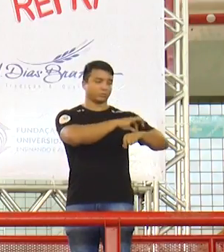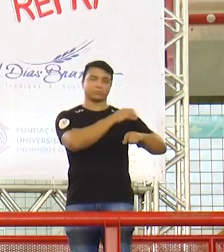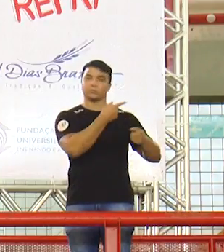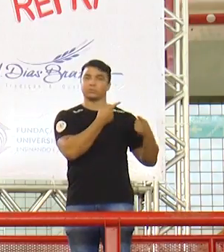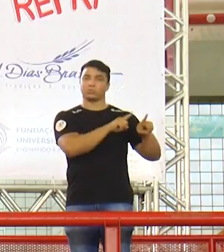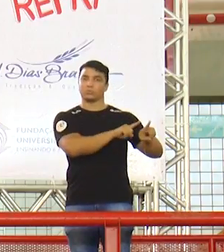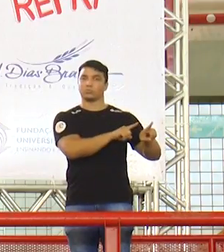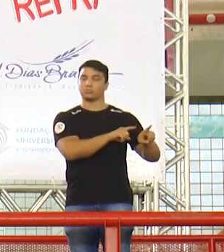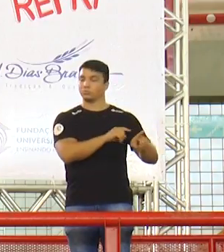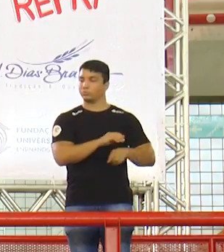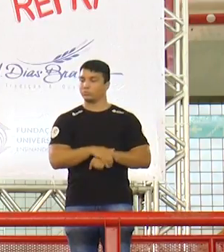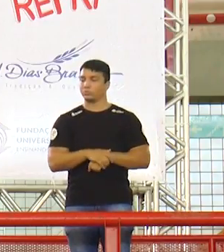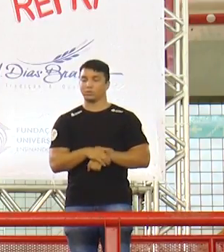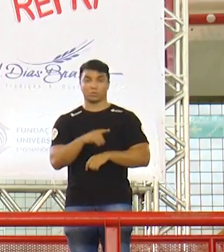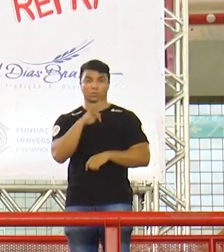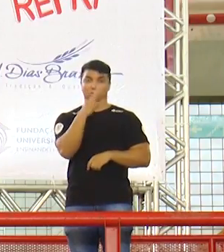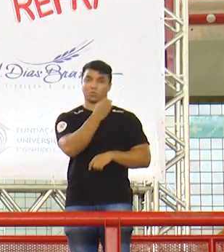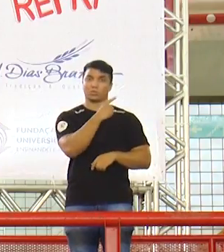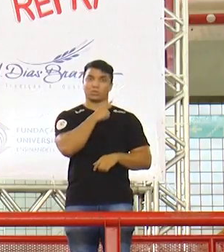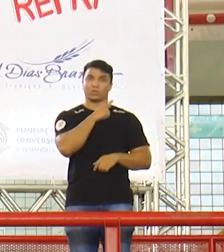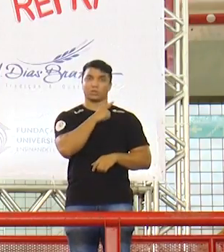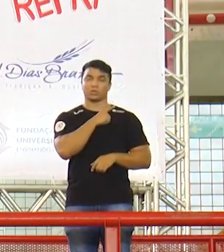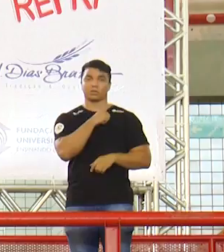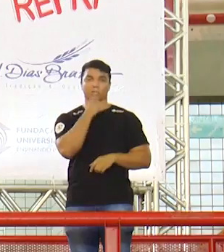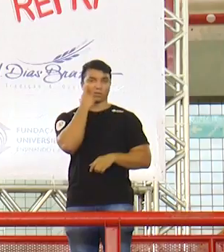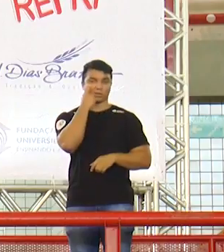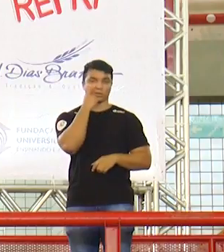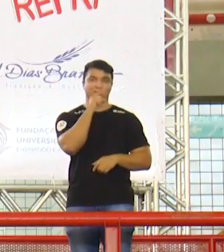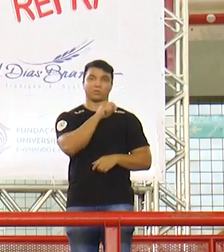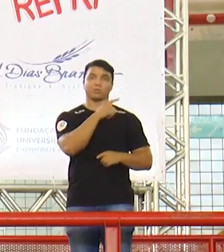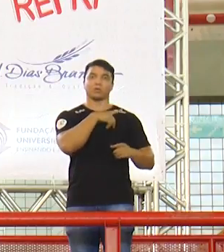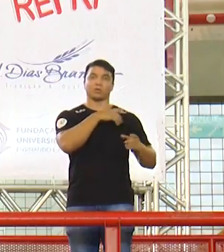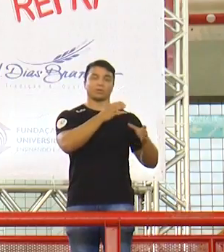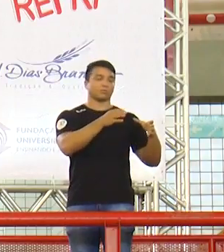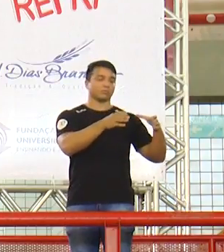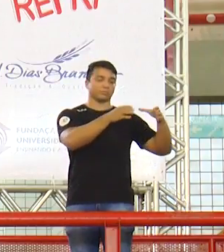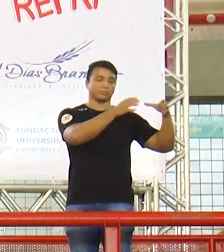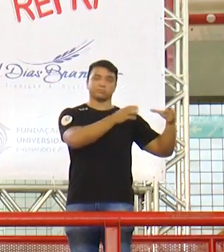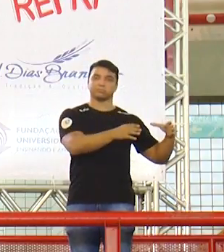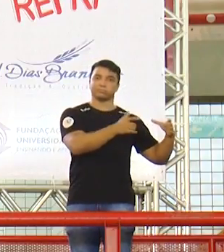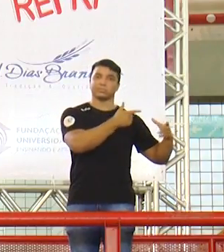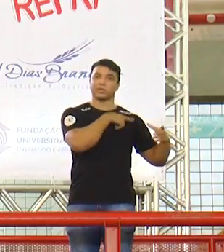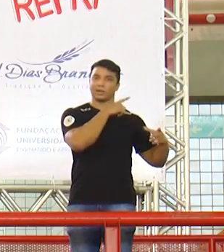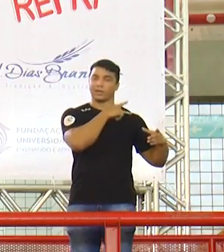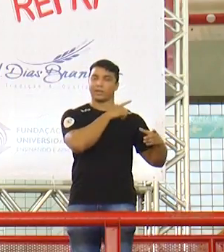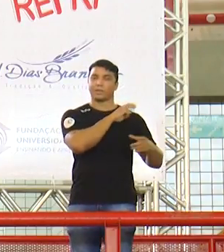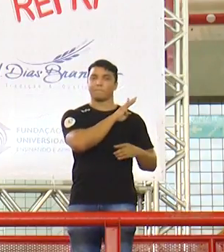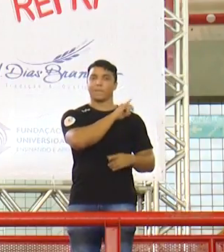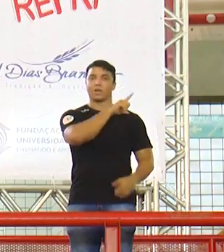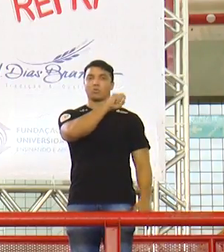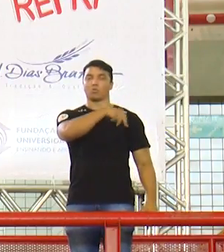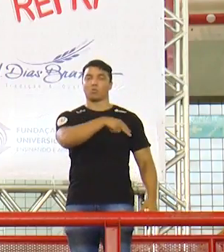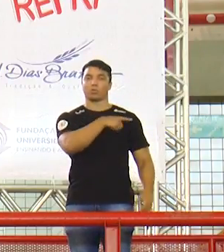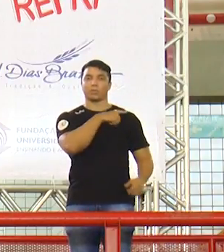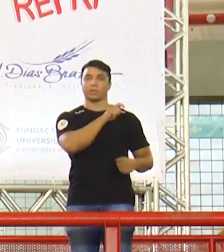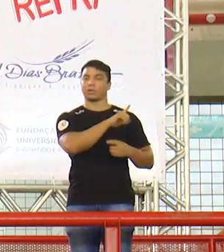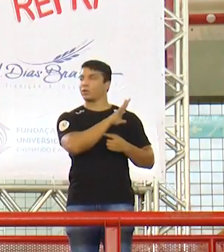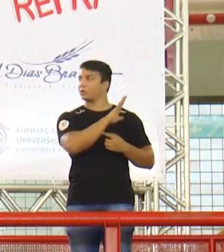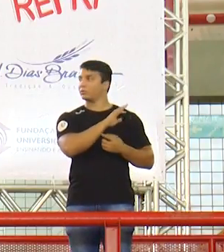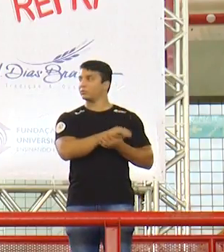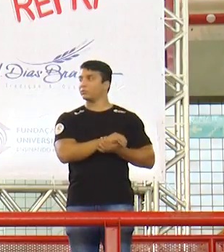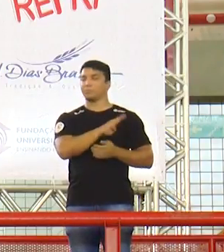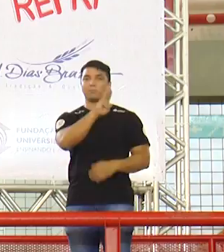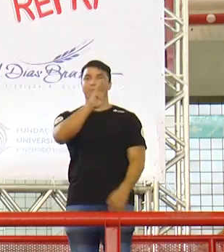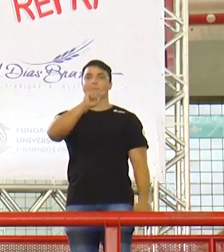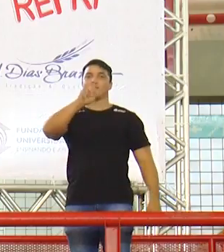conhecidas? Todo mundo em casa tem lá embaixo da pia o botijão e um Baygon atrás. Não sei se pode fazer propaganda do